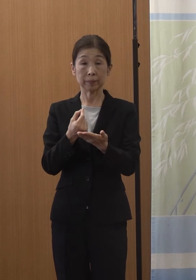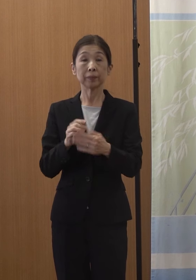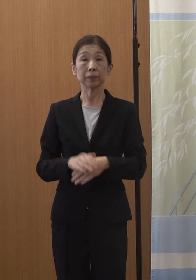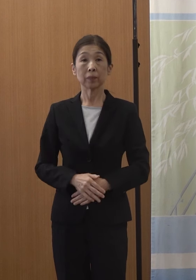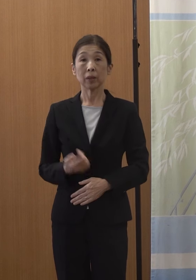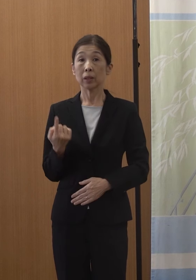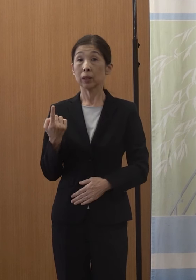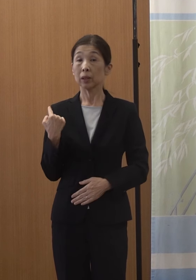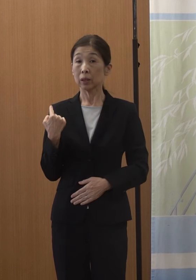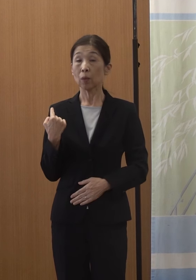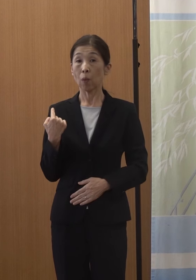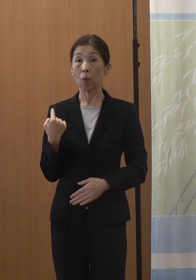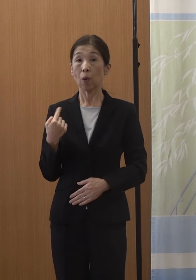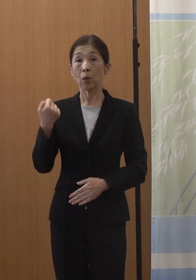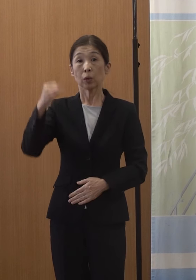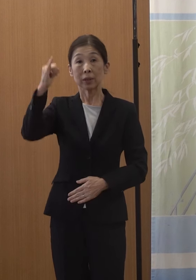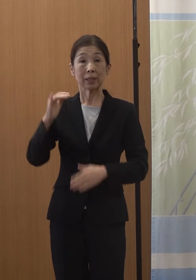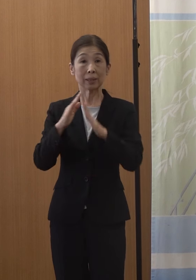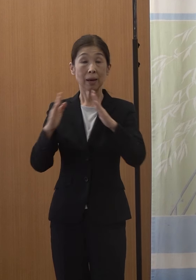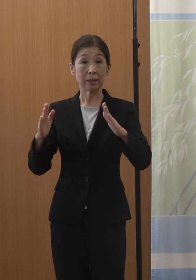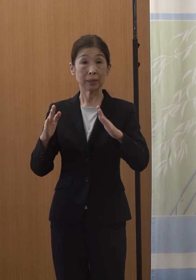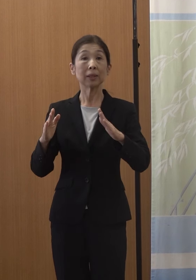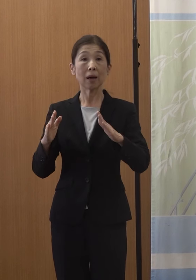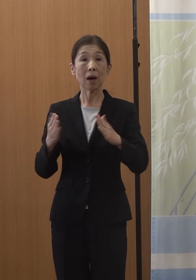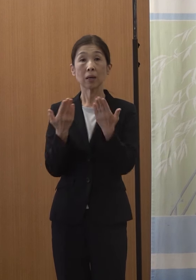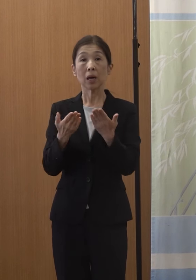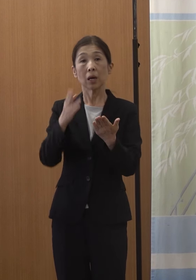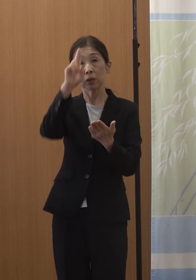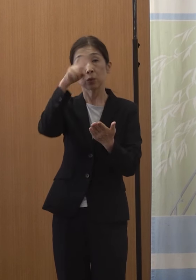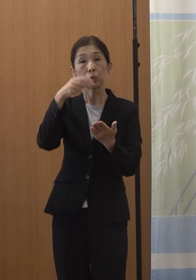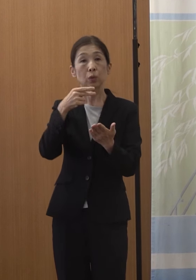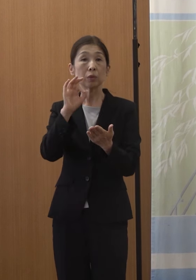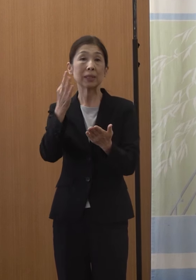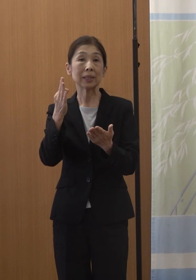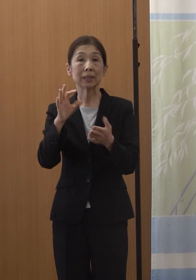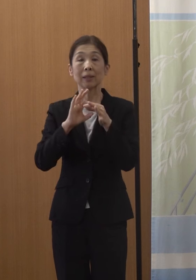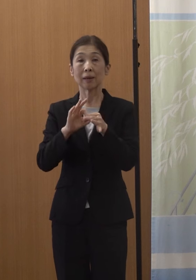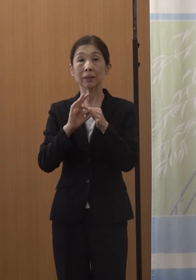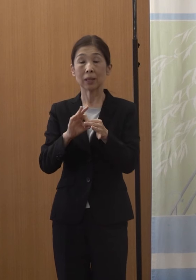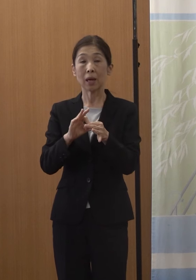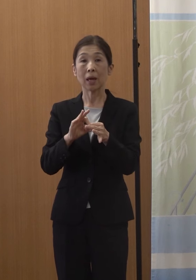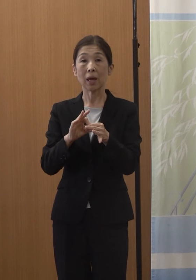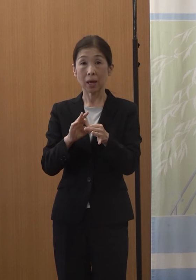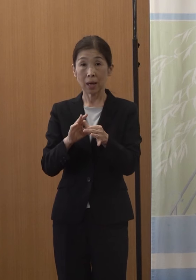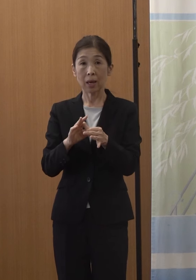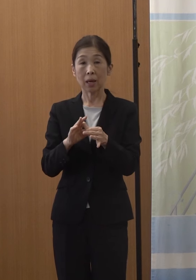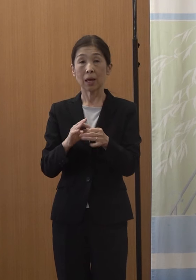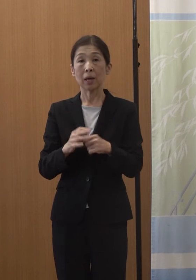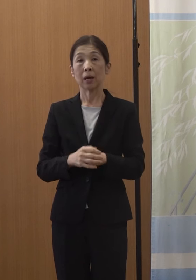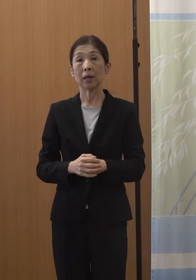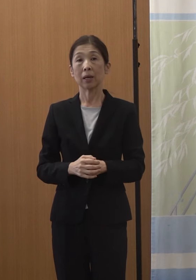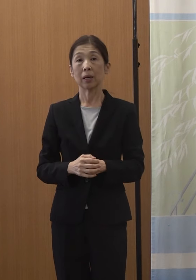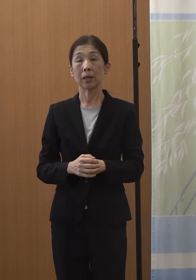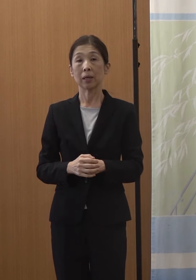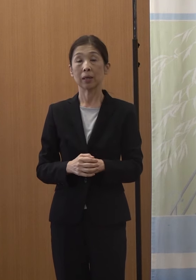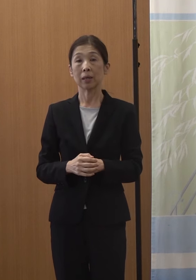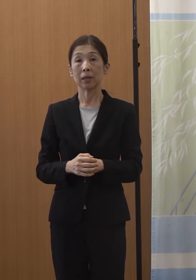日、これ教育委員会の話なんですけど、昨日あの学校給食費に関して、まあ、あの懇話会が、まあ、久々に設け